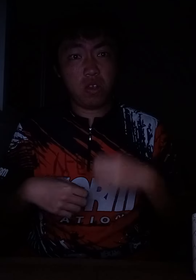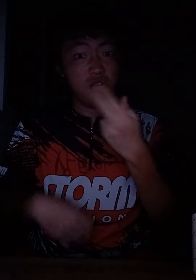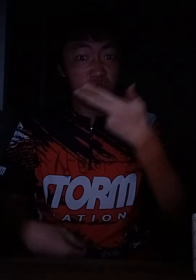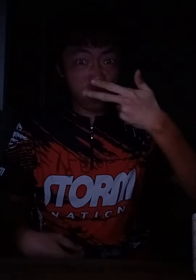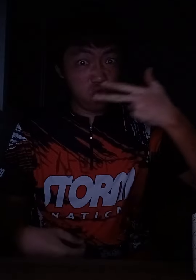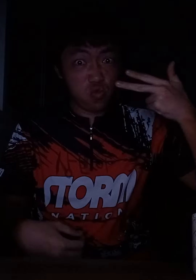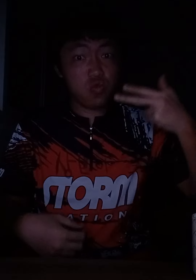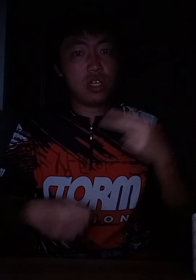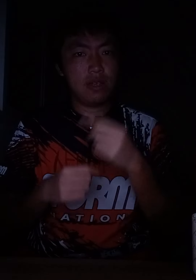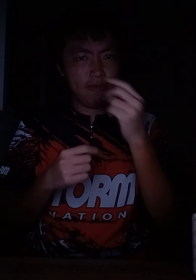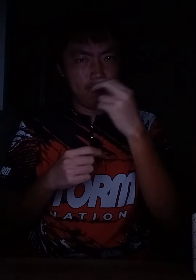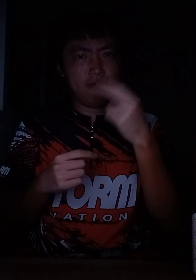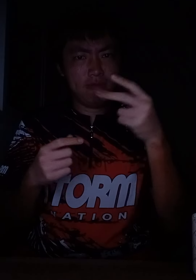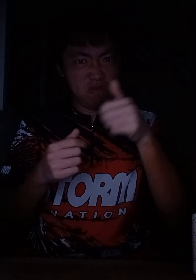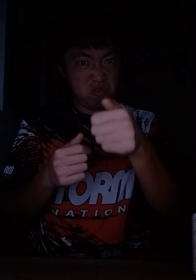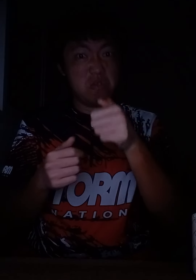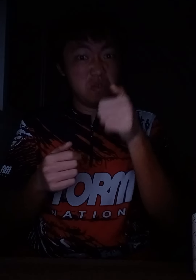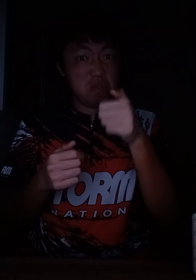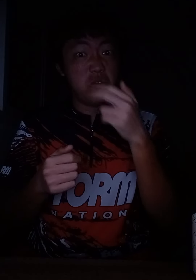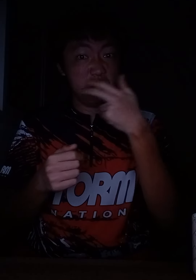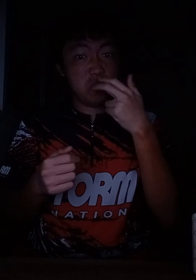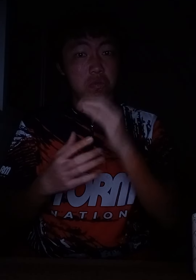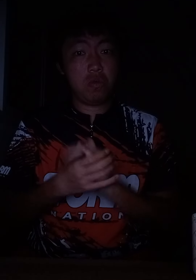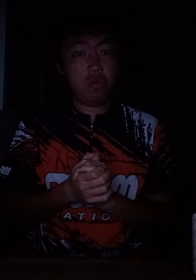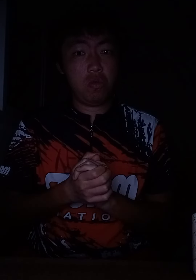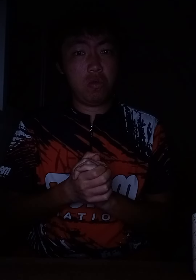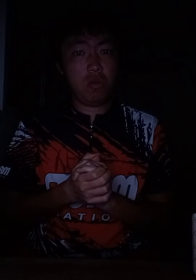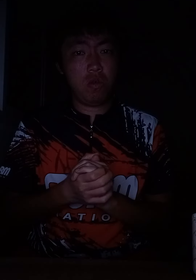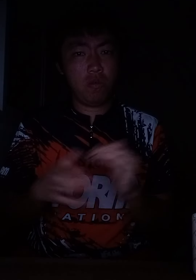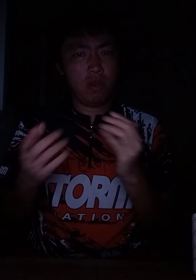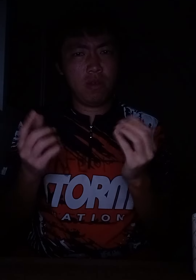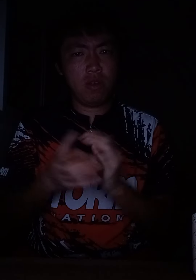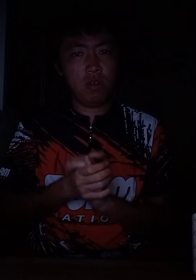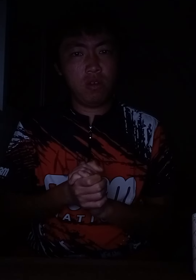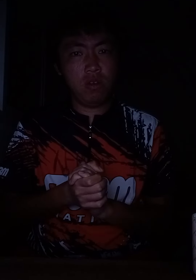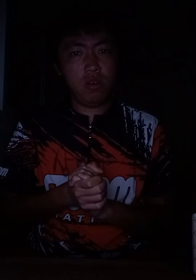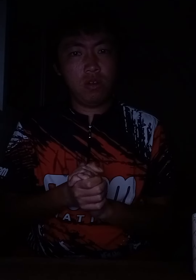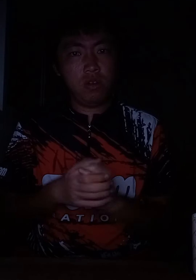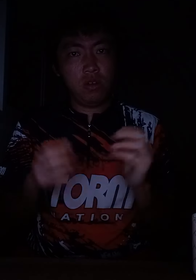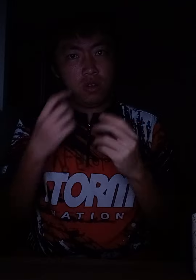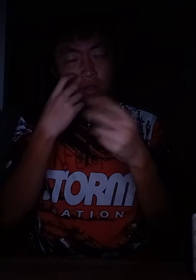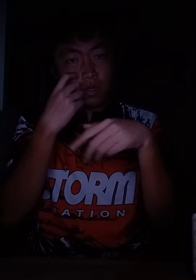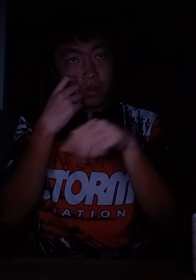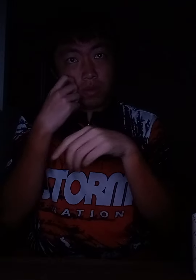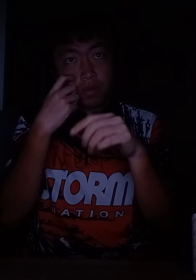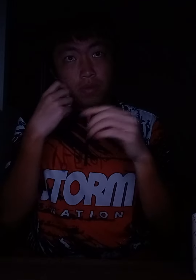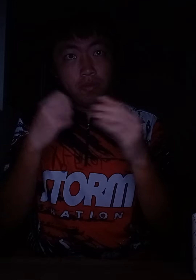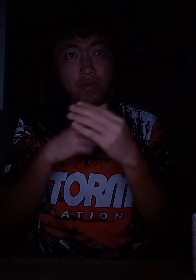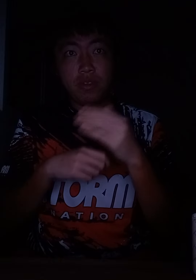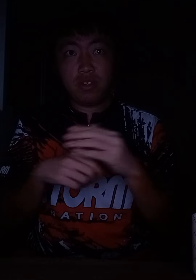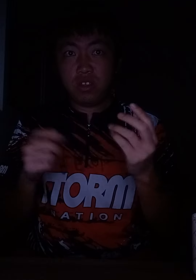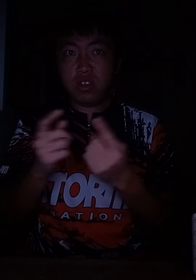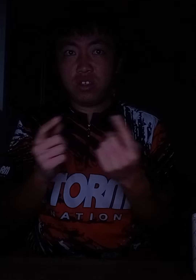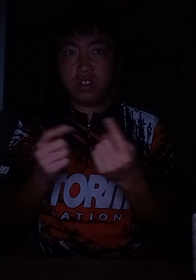꺼내 라이터로 불을 붙이기까지 했습니다. 김은배 팀장님, 전동차 안에 무슨 저 남성 소풍 온